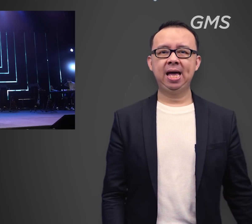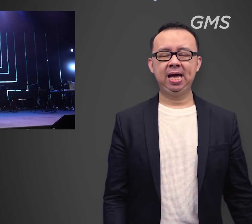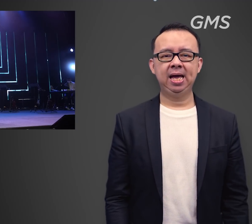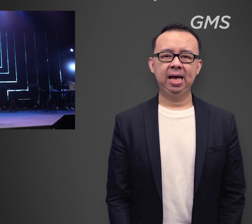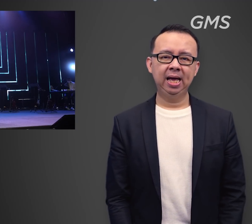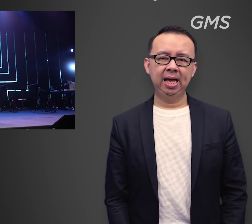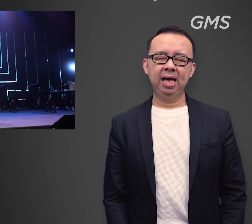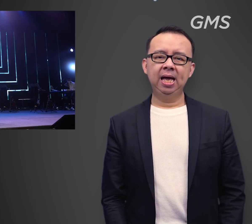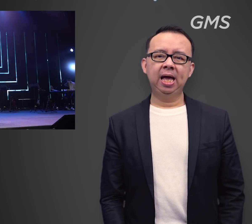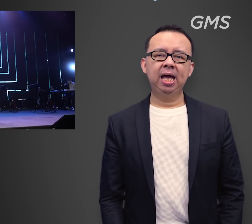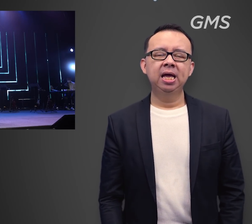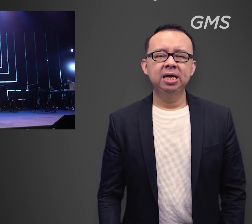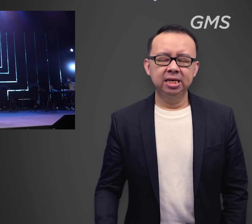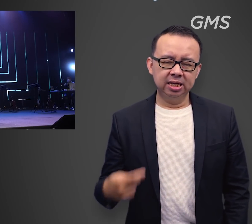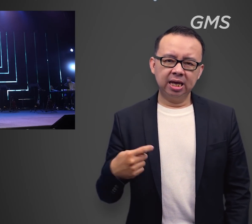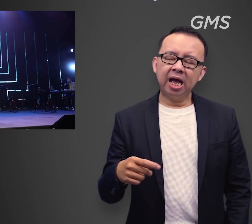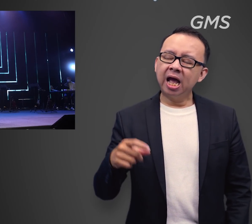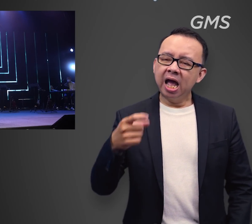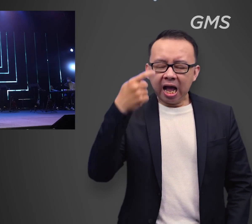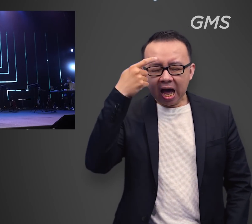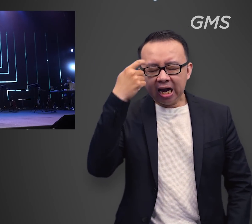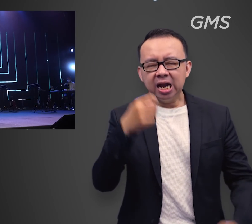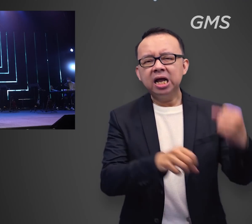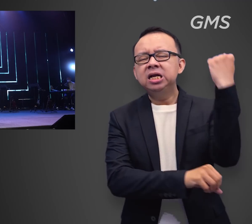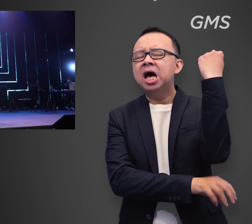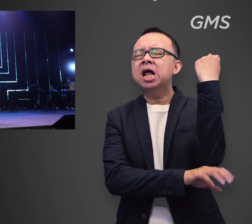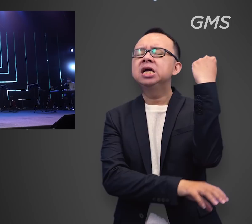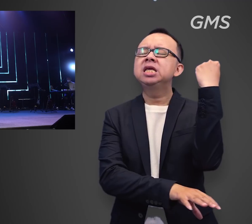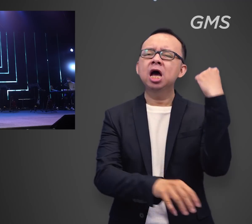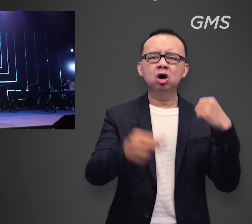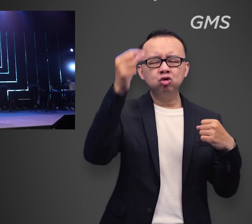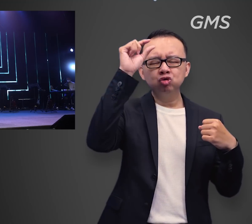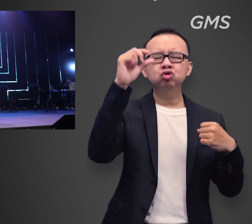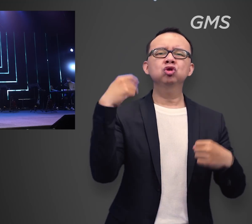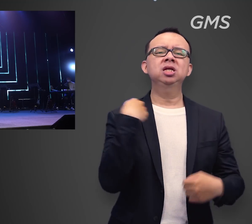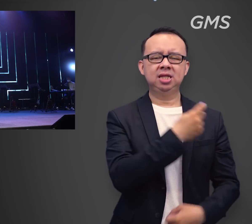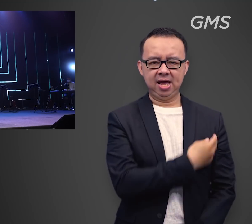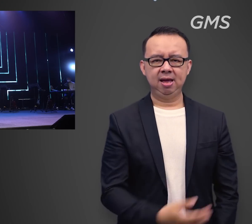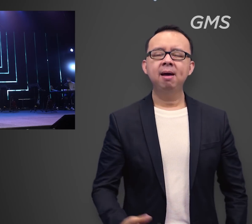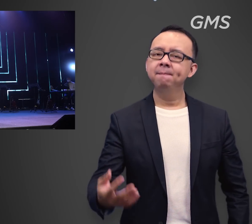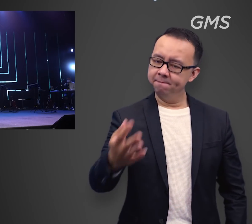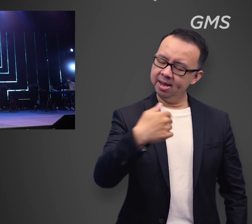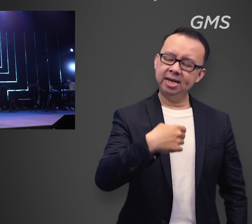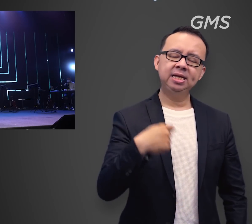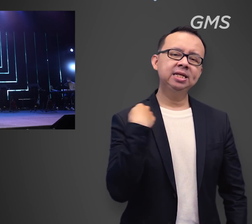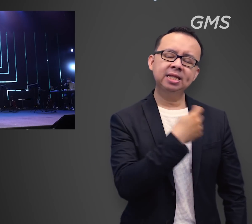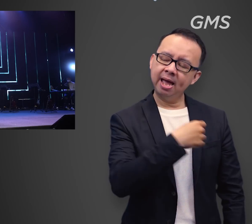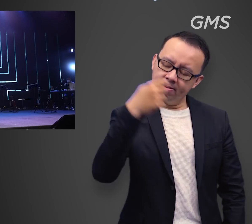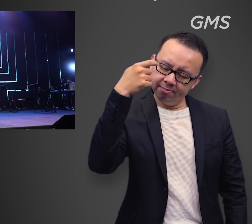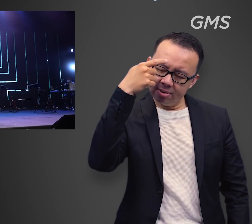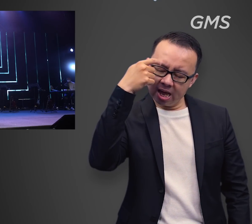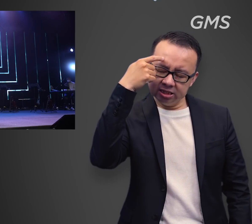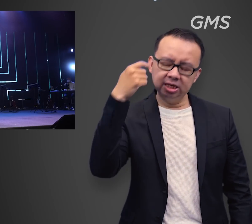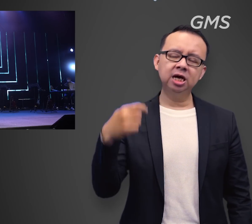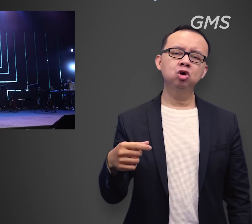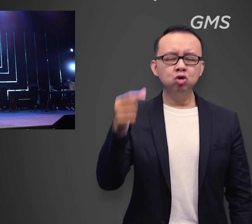alami oleh karena darahnya dicurahkan bagi kita. Karena itu saudara, mari kita belajar untuk menghargai apa